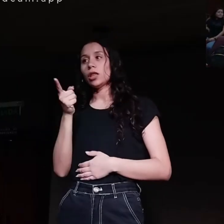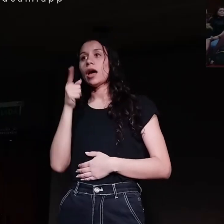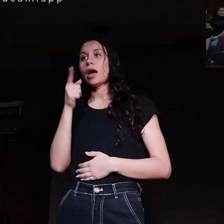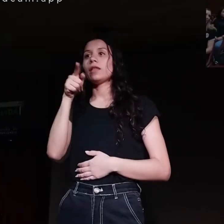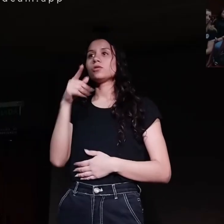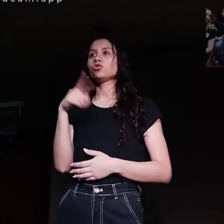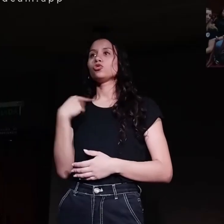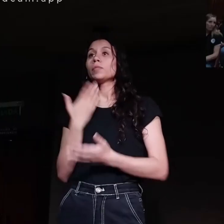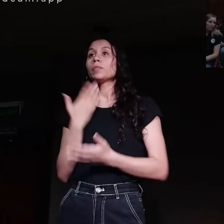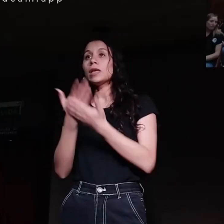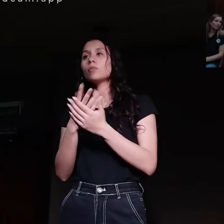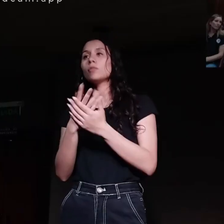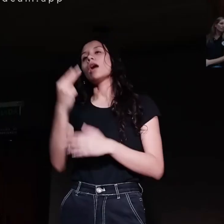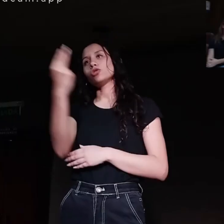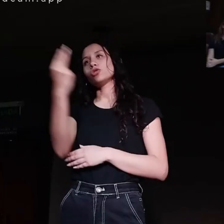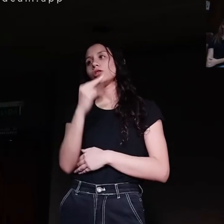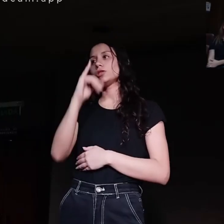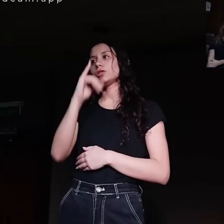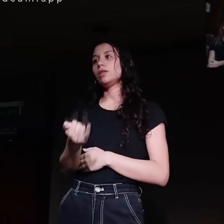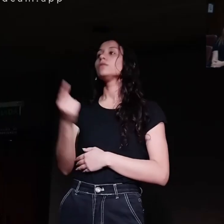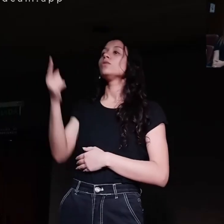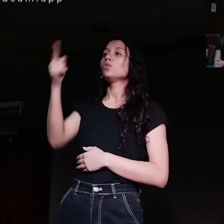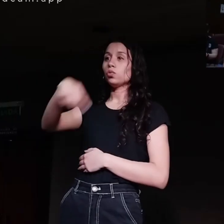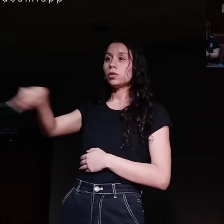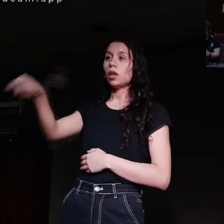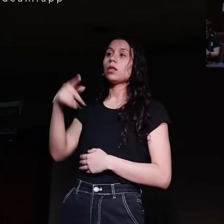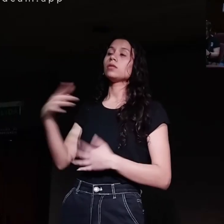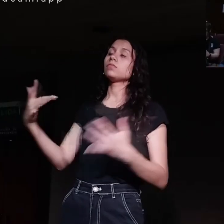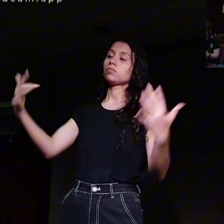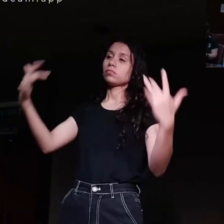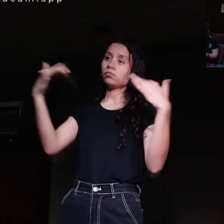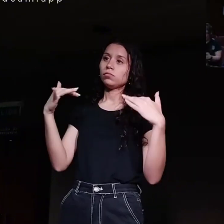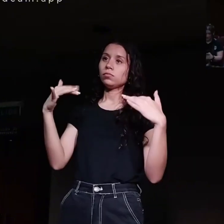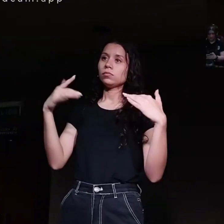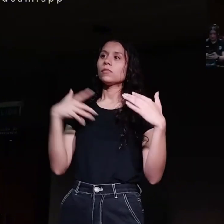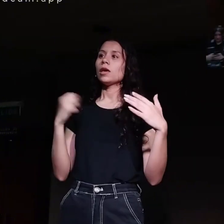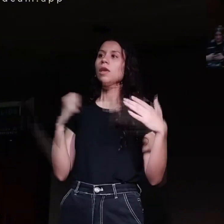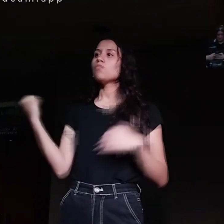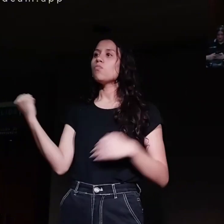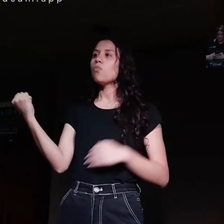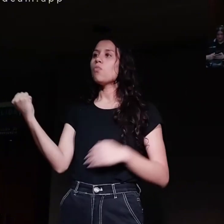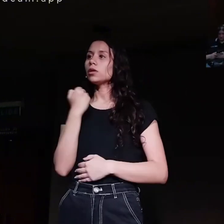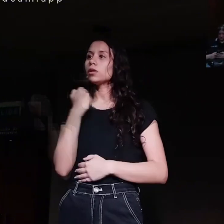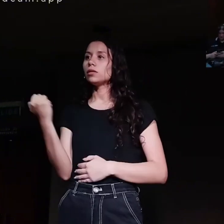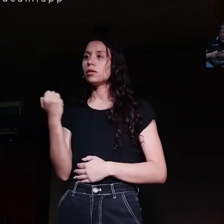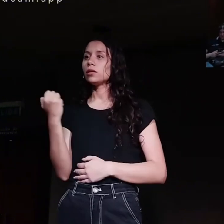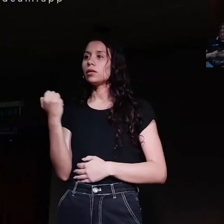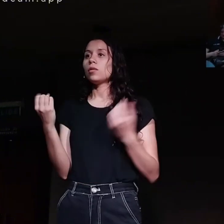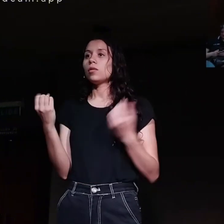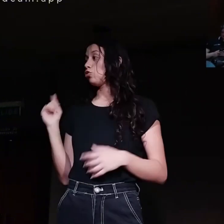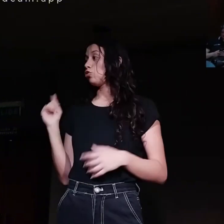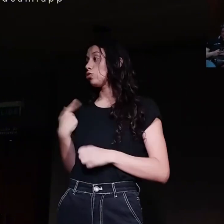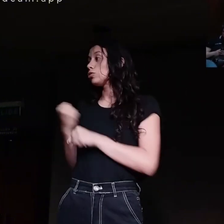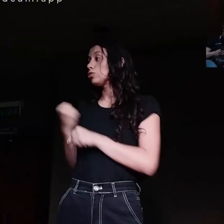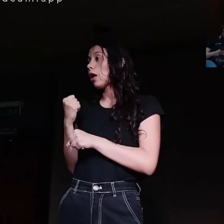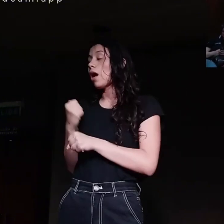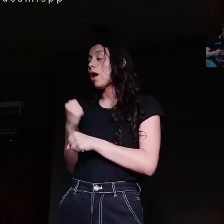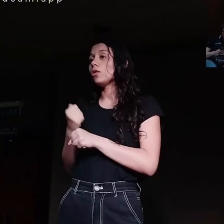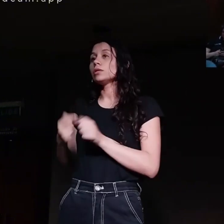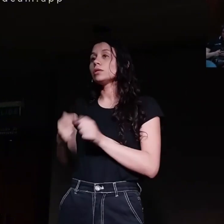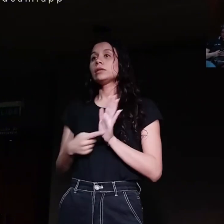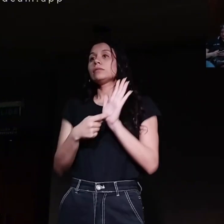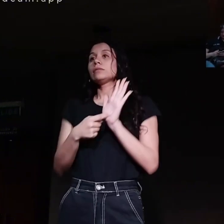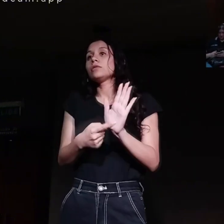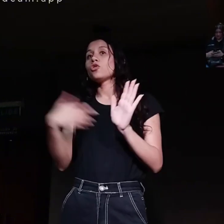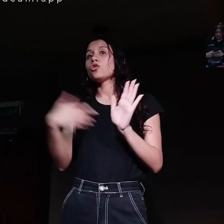por estar acá, es muy importante porque nos da la sensación, por lo menos lo que hemos hablado